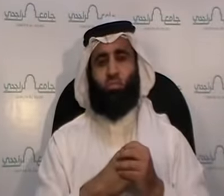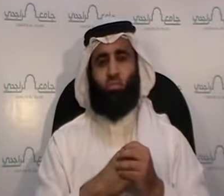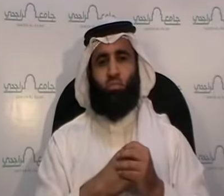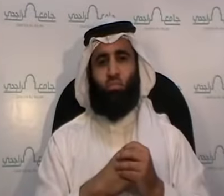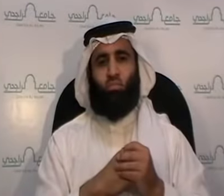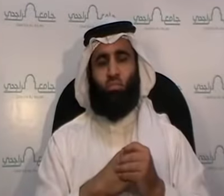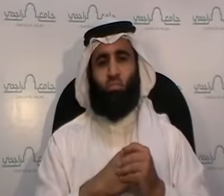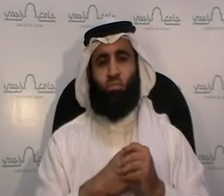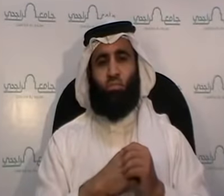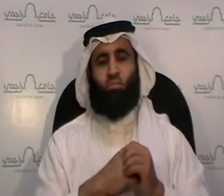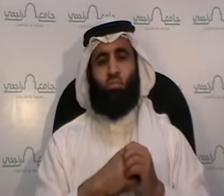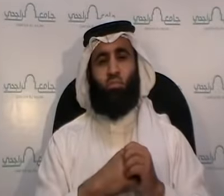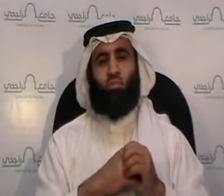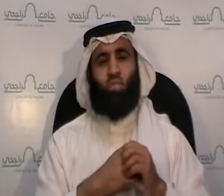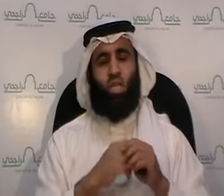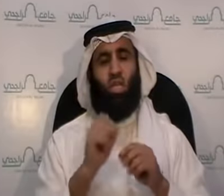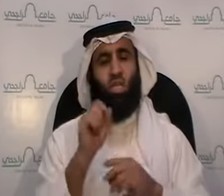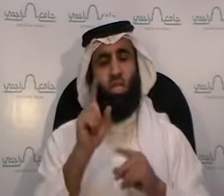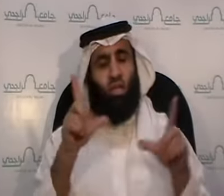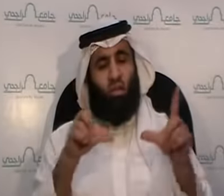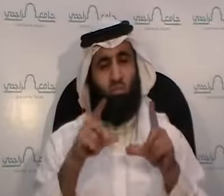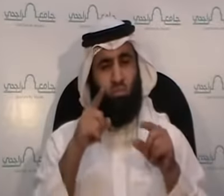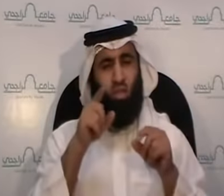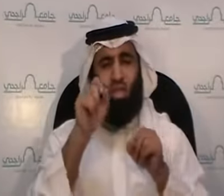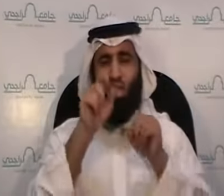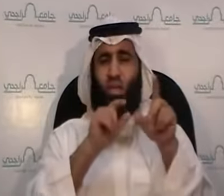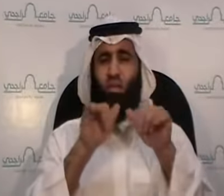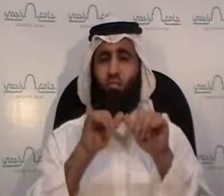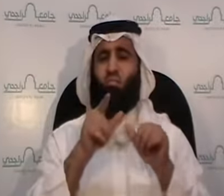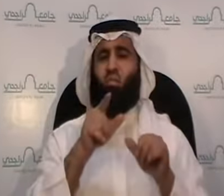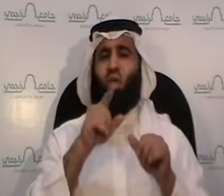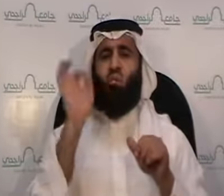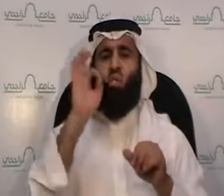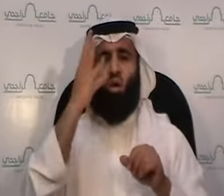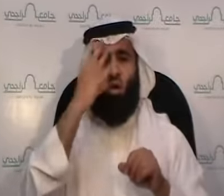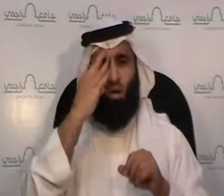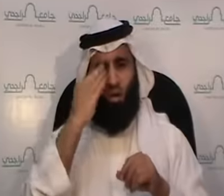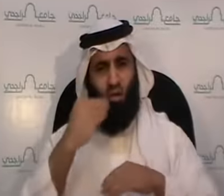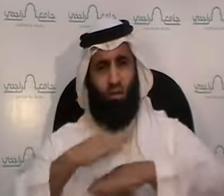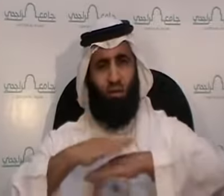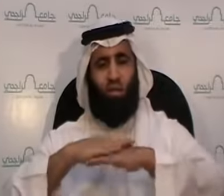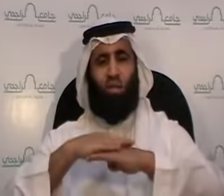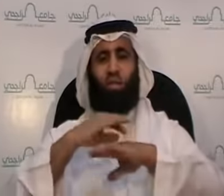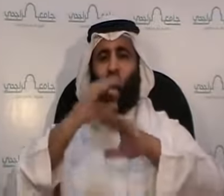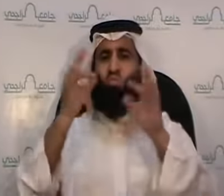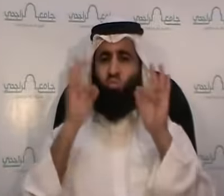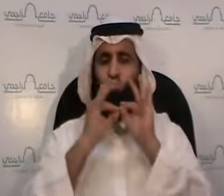شؤماً وبلاءً عليهم، وعزلتهم عن أخلاق المجتمع الإنساني، وعزلتهم عن